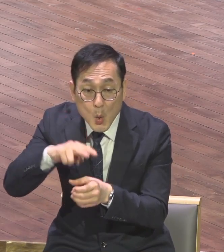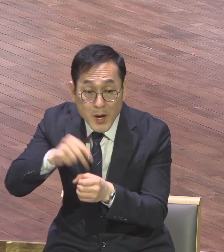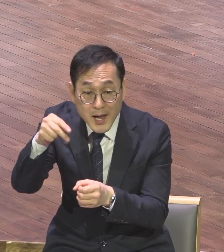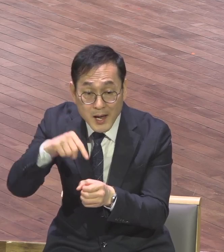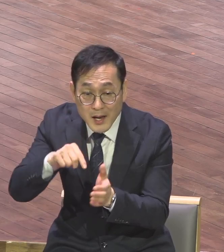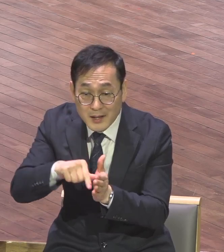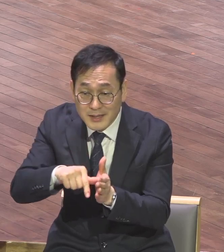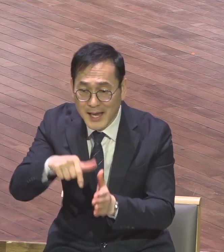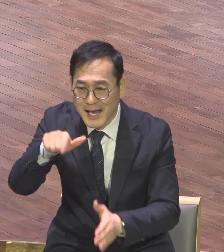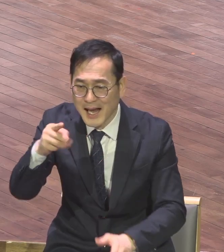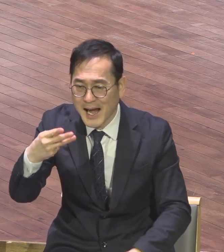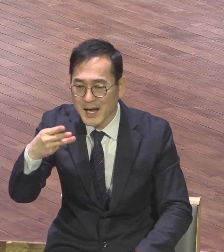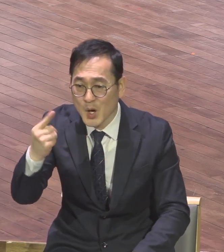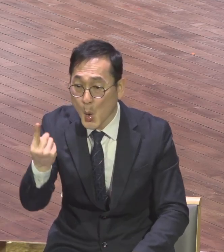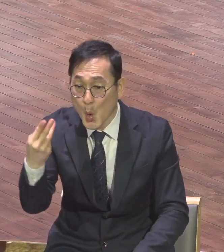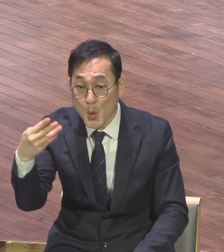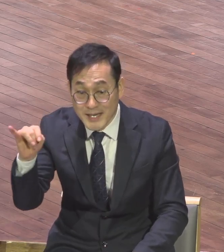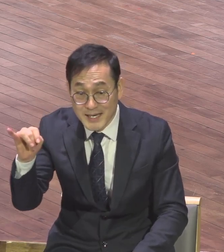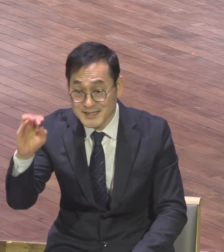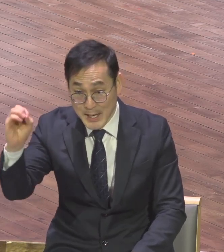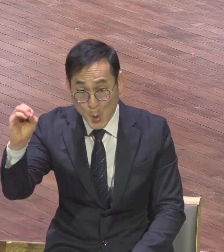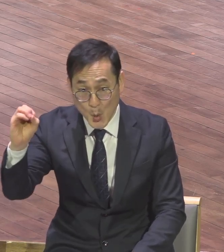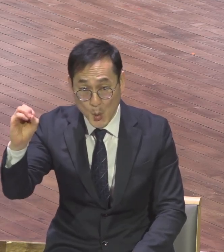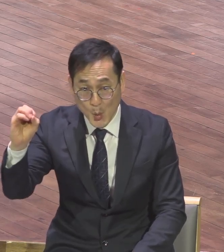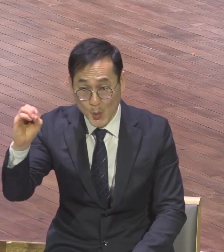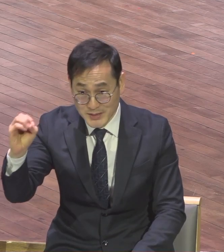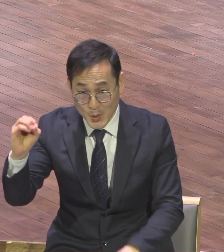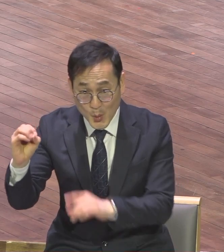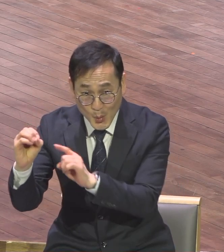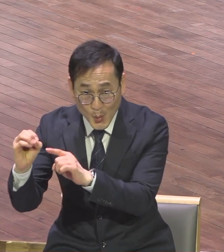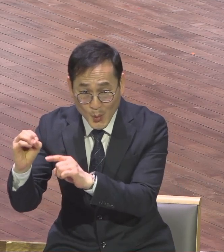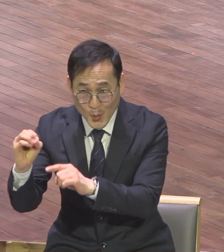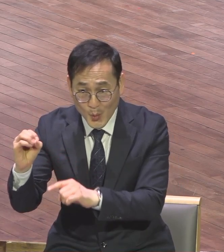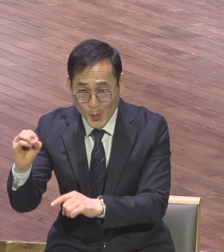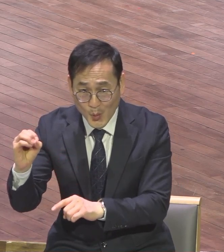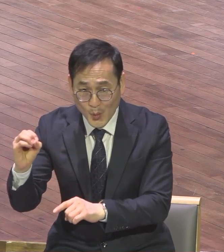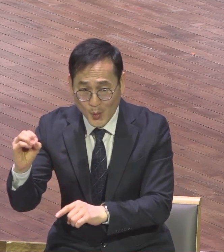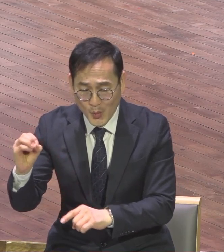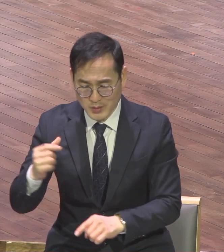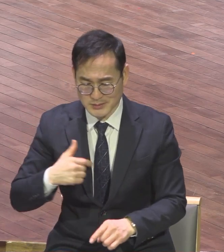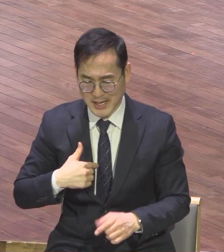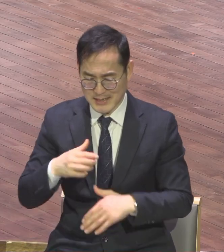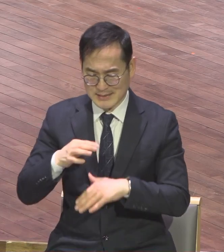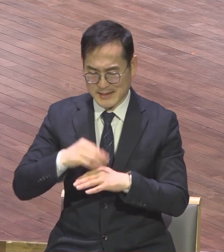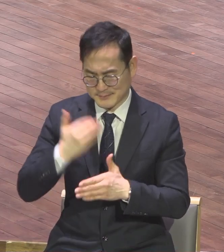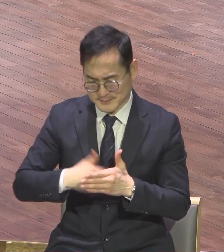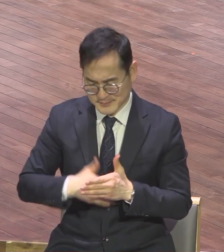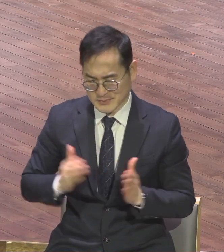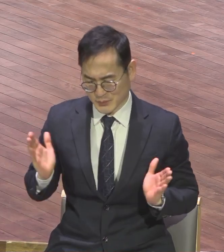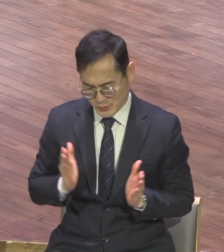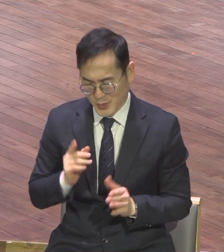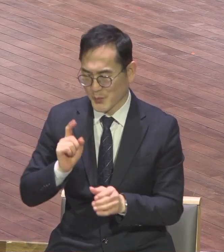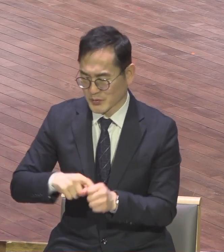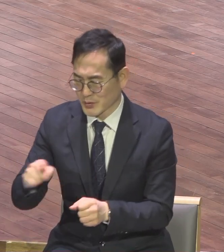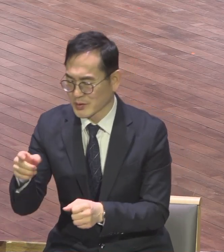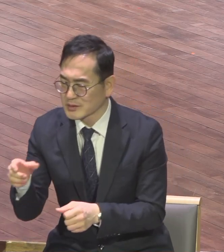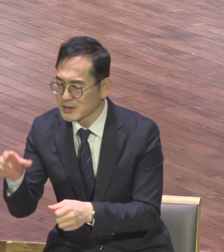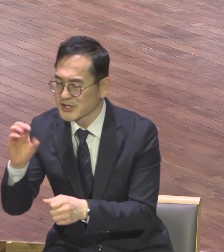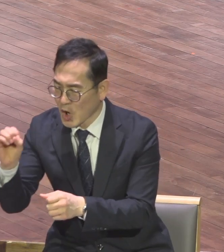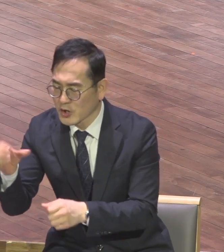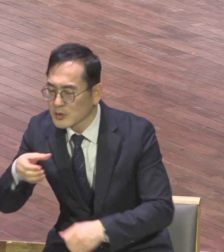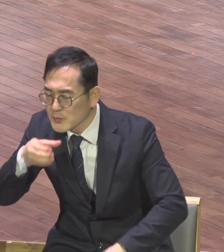있잖아요. 그런 다이어트 음료를 많이 마셔요. 저도 살이 잘 찌는 체질이라 자주 마셔요. 피자, 햄버거를